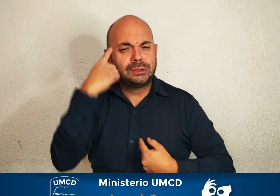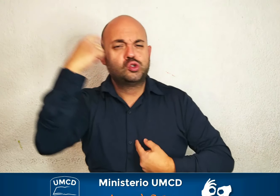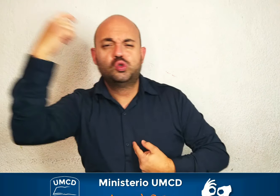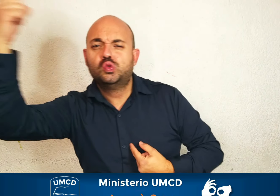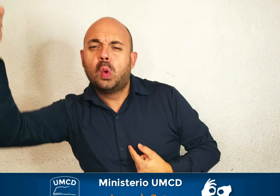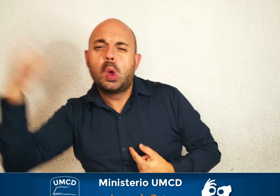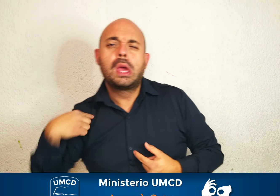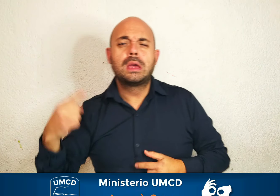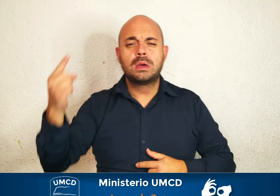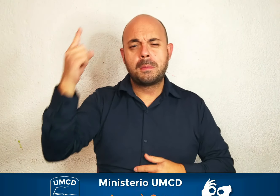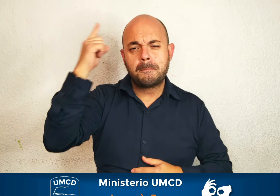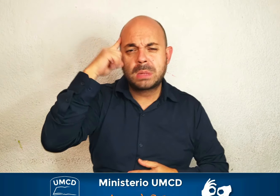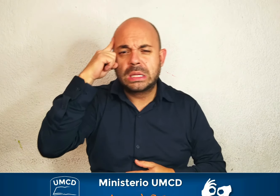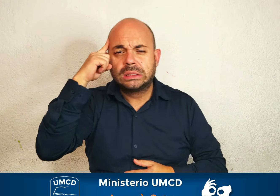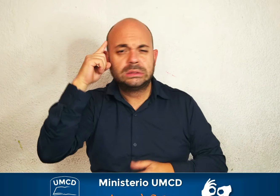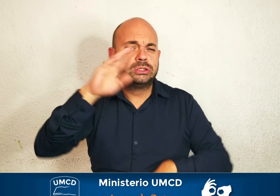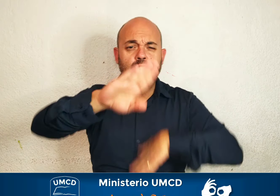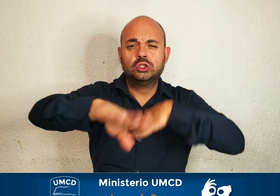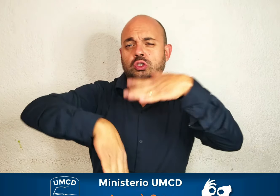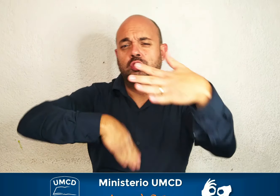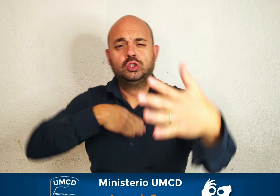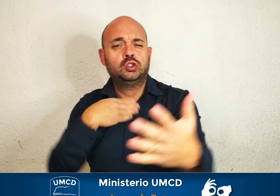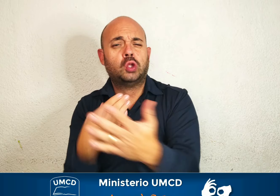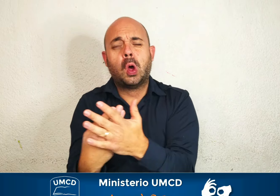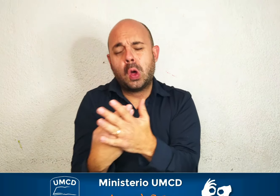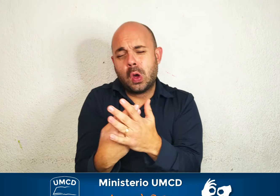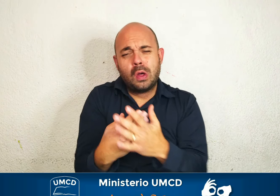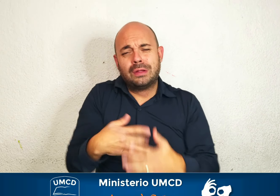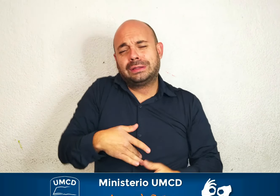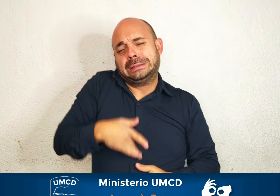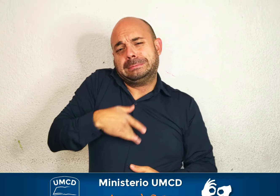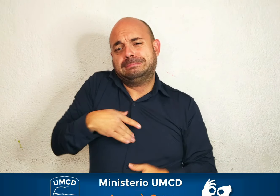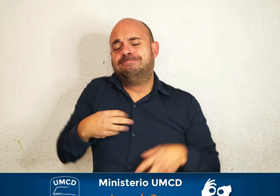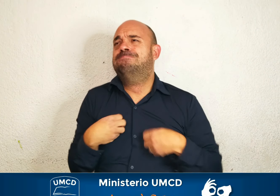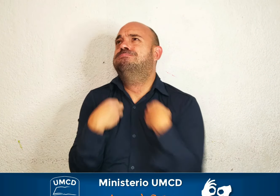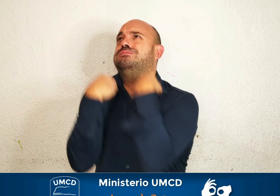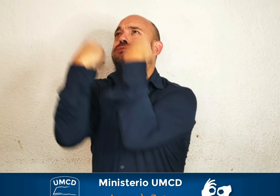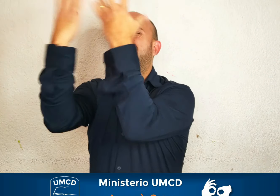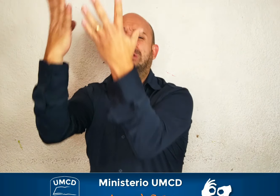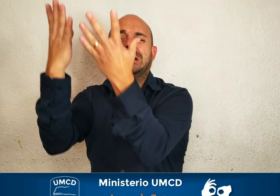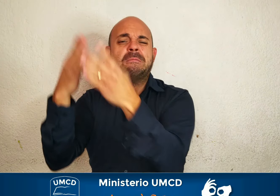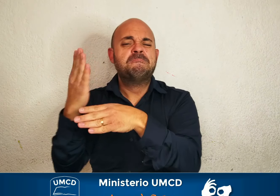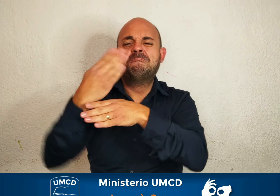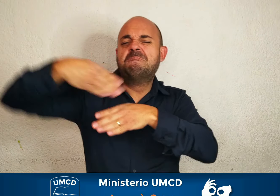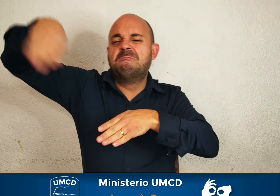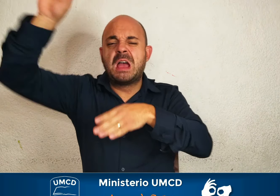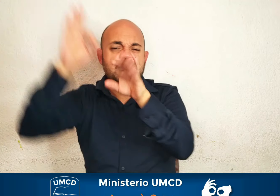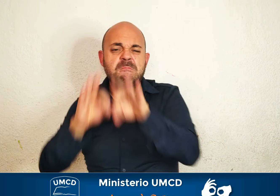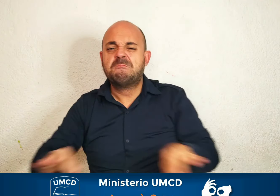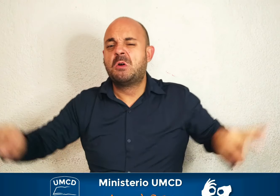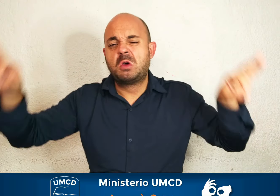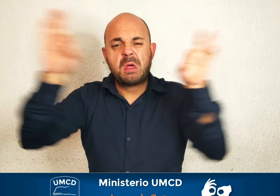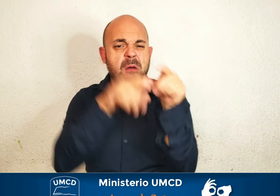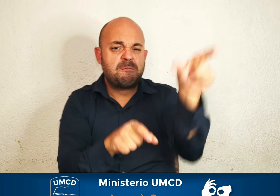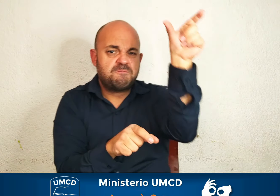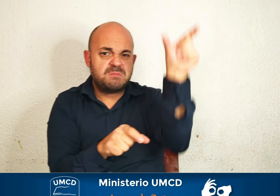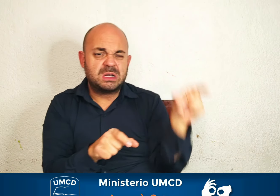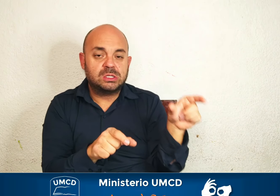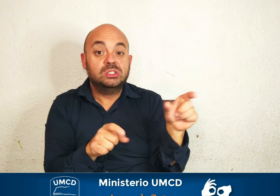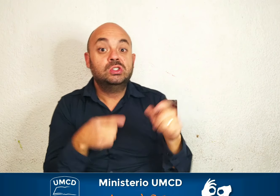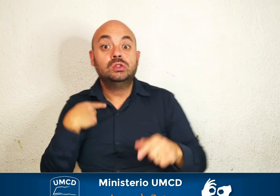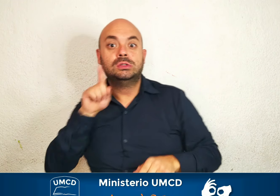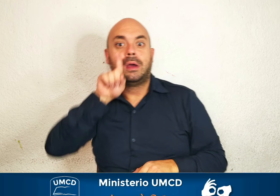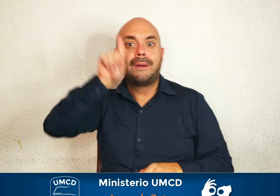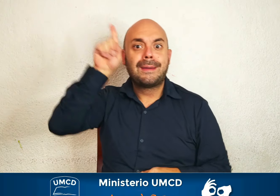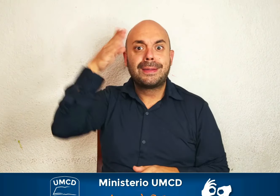para honrarlo a Él. Reconocer de que no hay nadie más. No hay nada ni nadie que debería interponerse